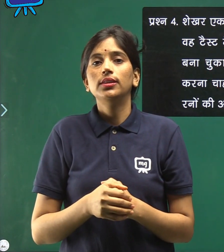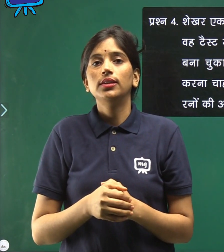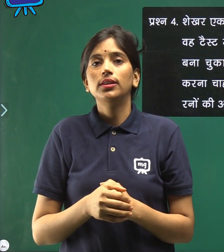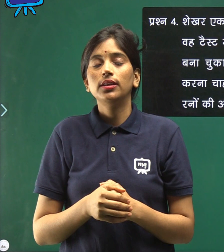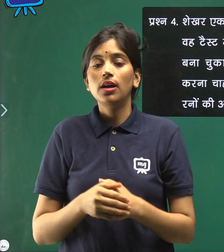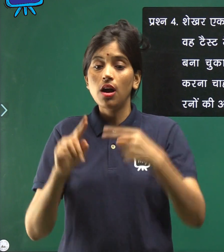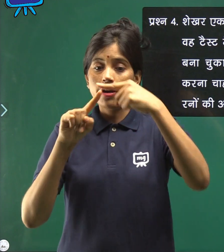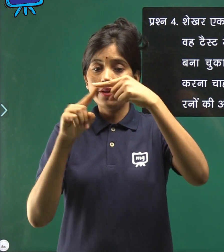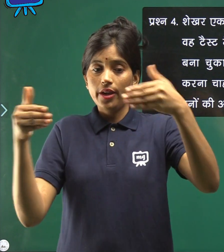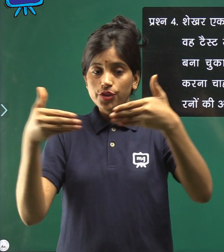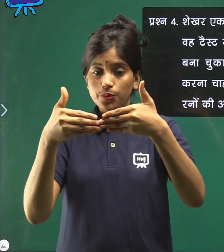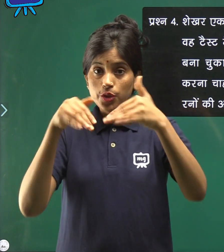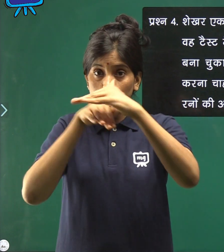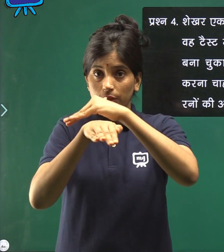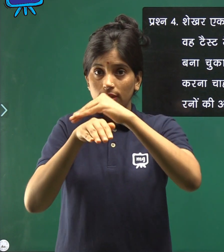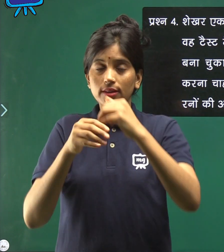टेस्ट मैचों में